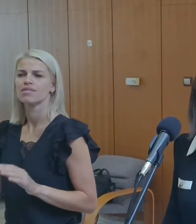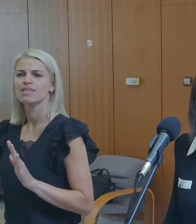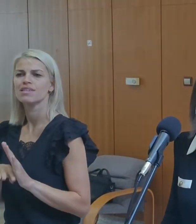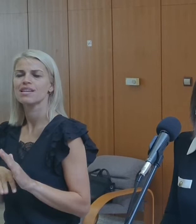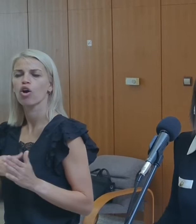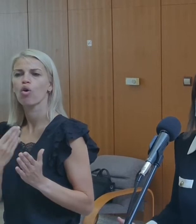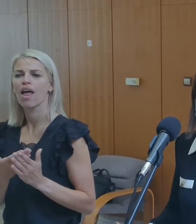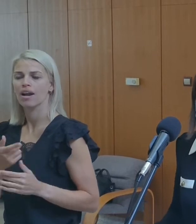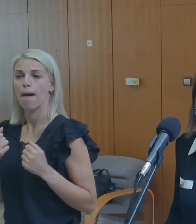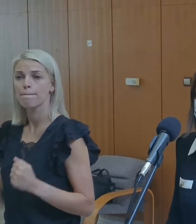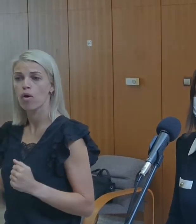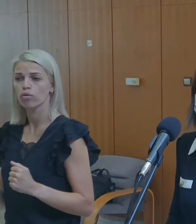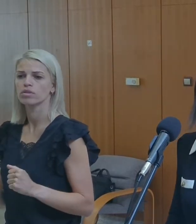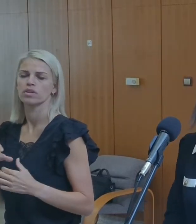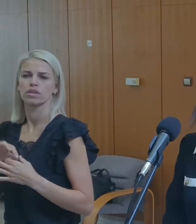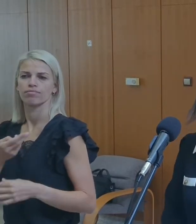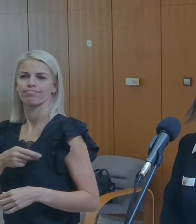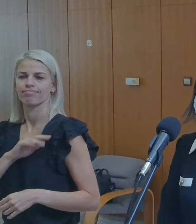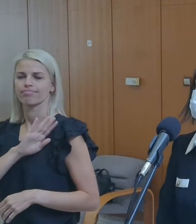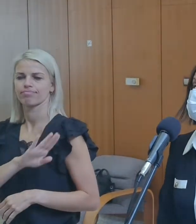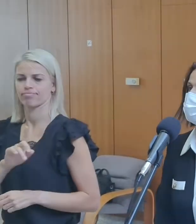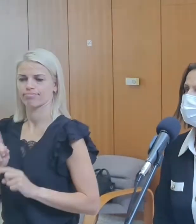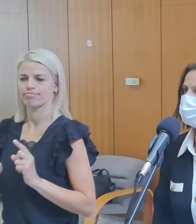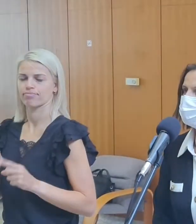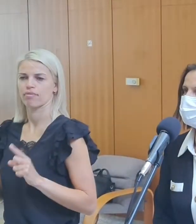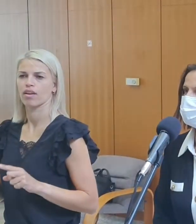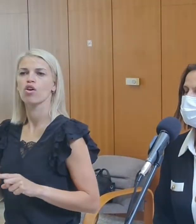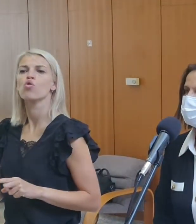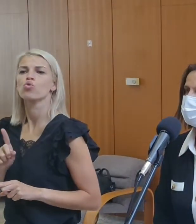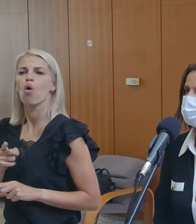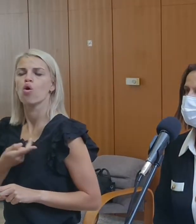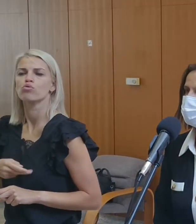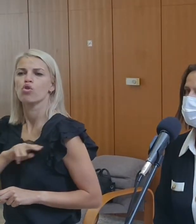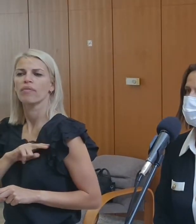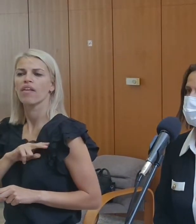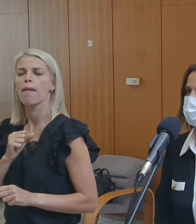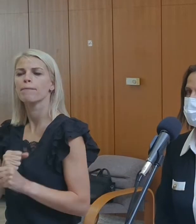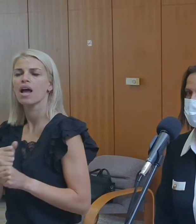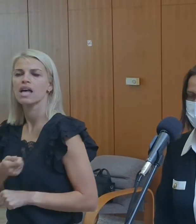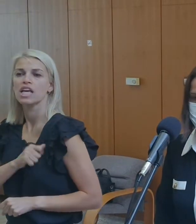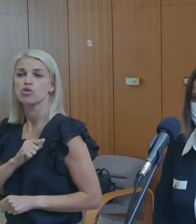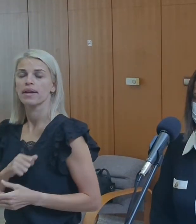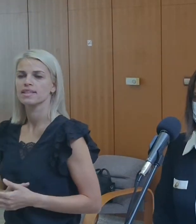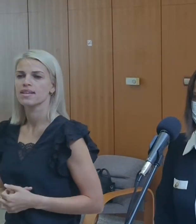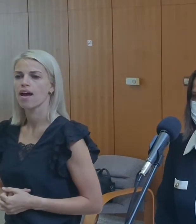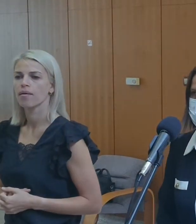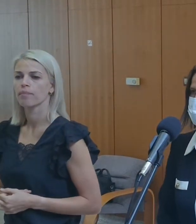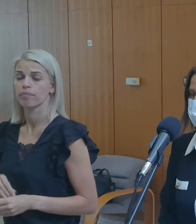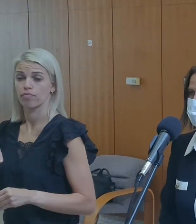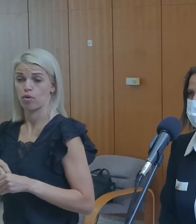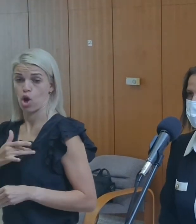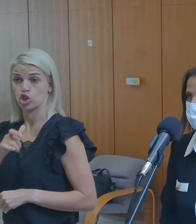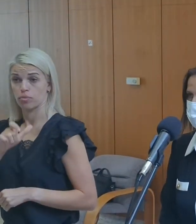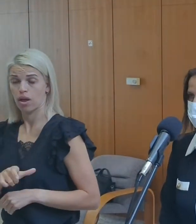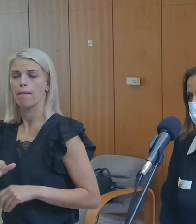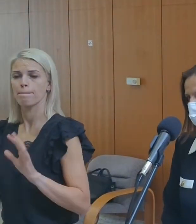pod premiérom. To si myslím, že je asi cesta. To znamená ale, že kto by zodpovedal za prácu tej inšpekcie? No, bola by to osoba, ktorá